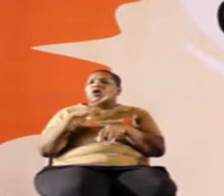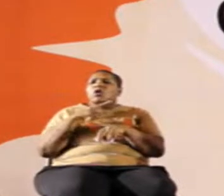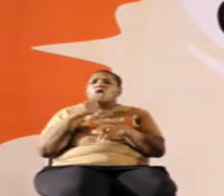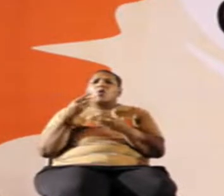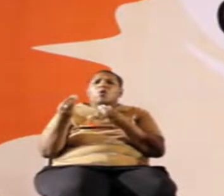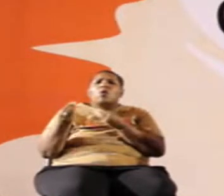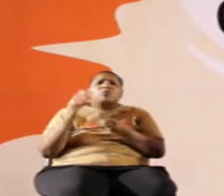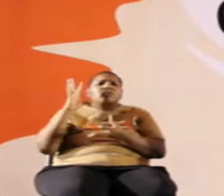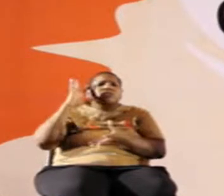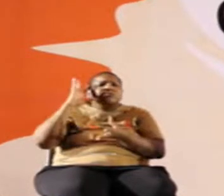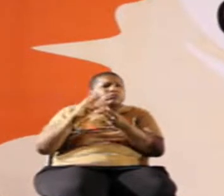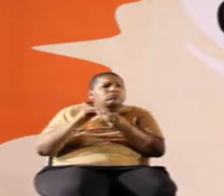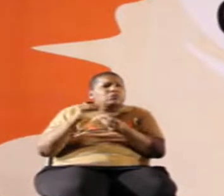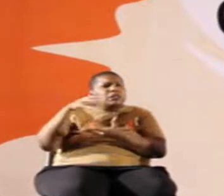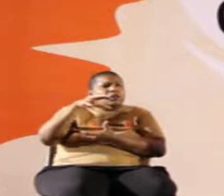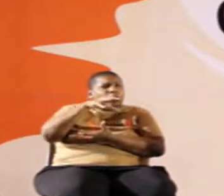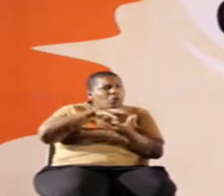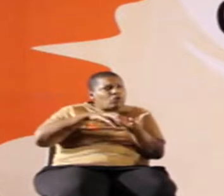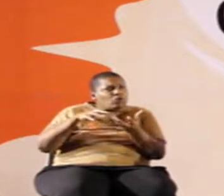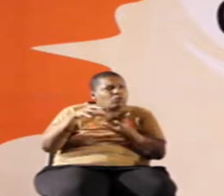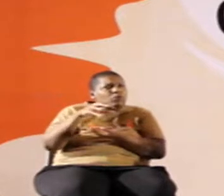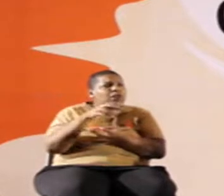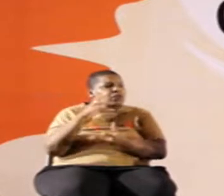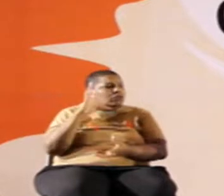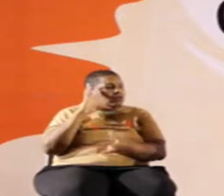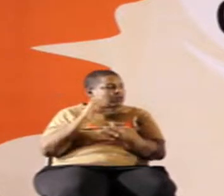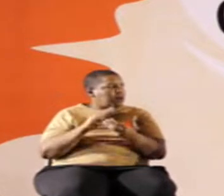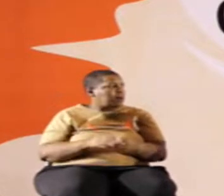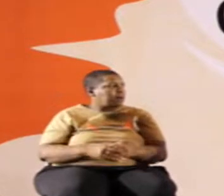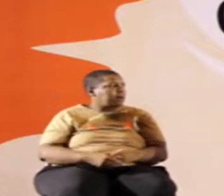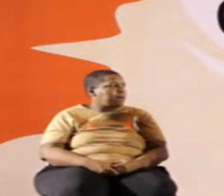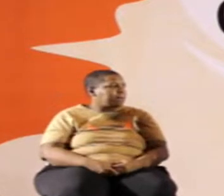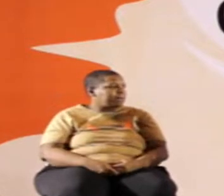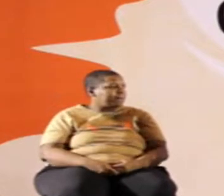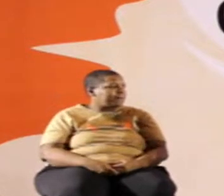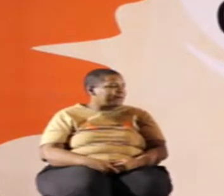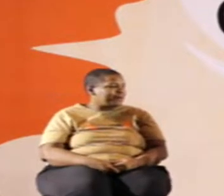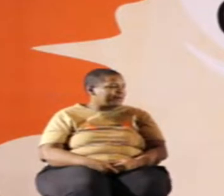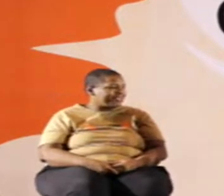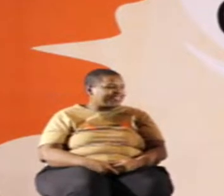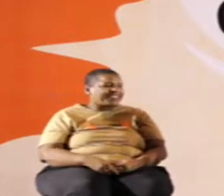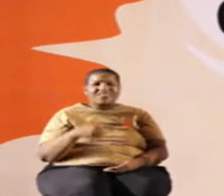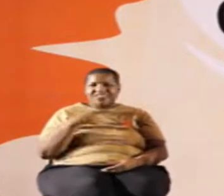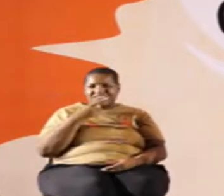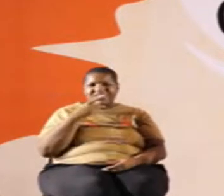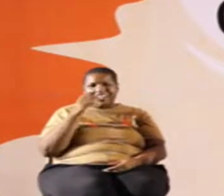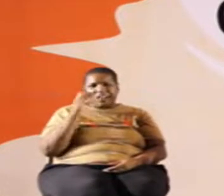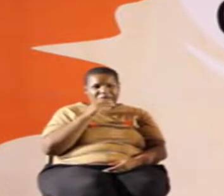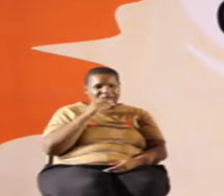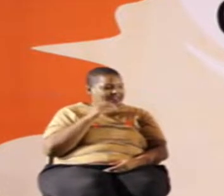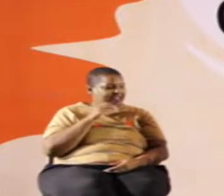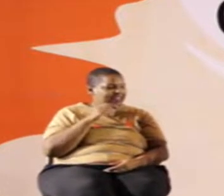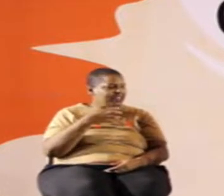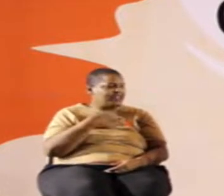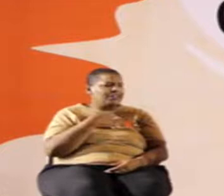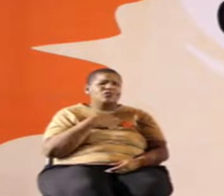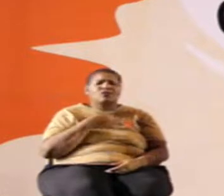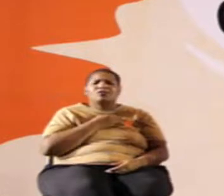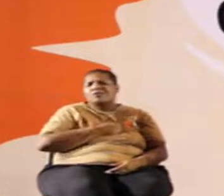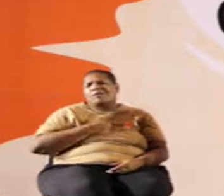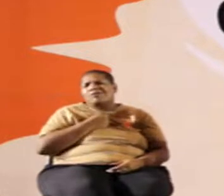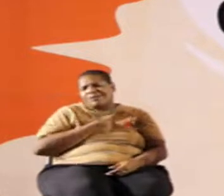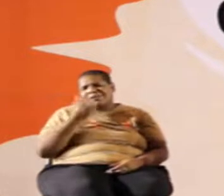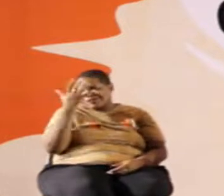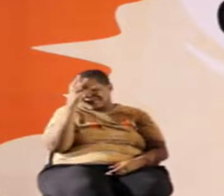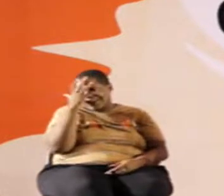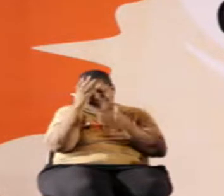você entende esse movimento? Posso comentar o carnaval logo? Tá. Gente, eu estou sentindo saudade do carnaval. Estou falando do